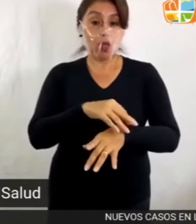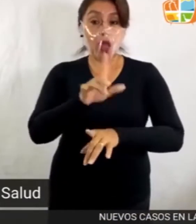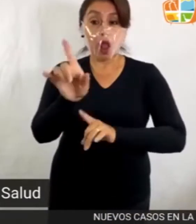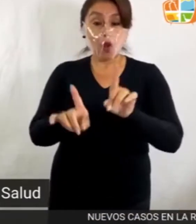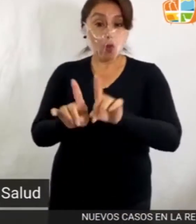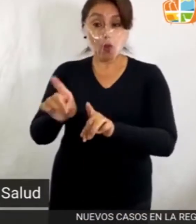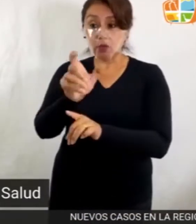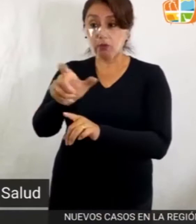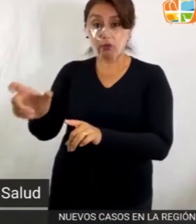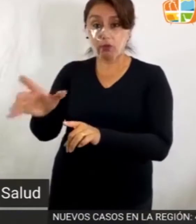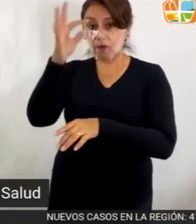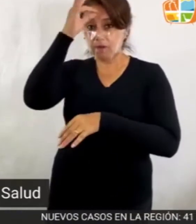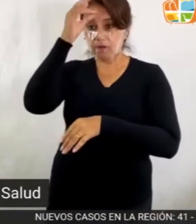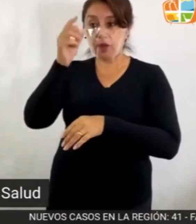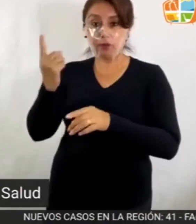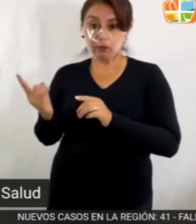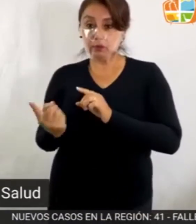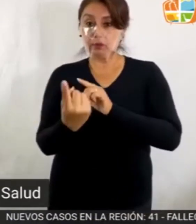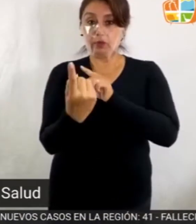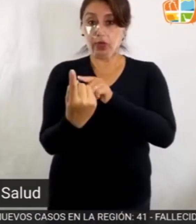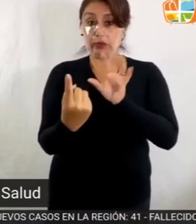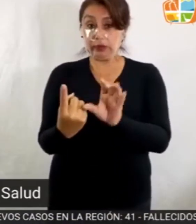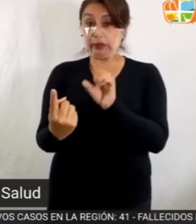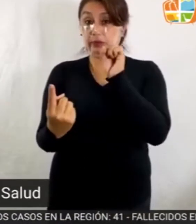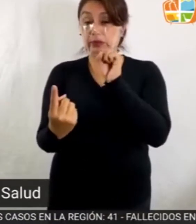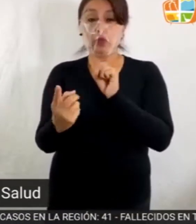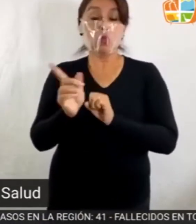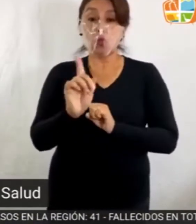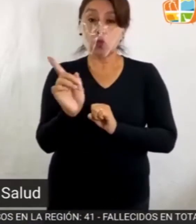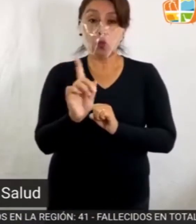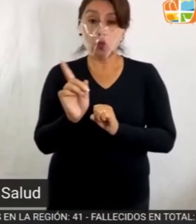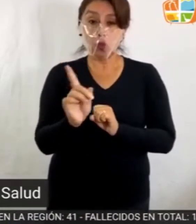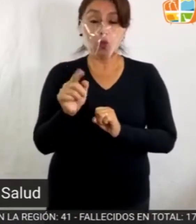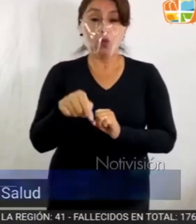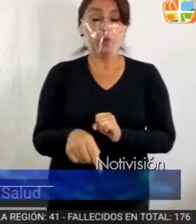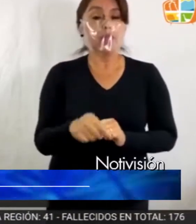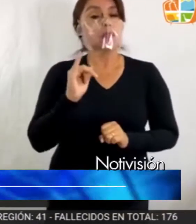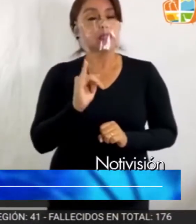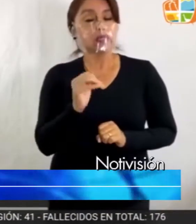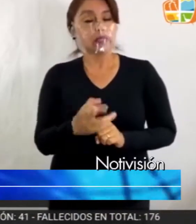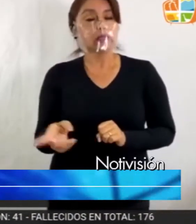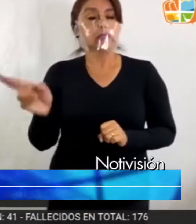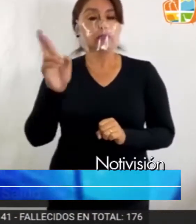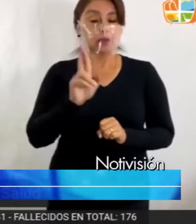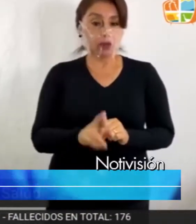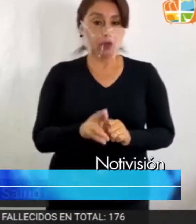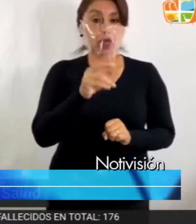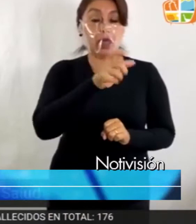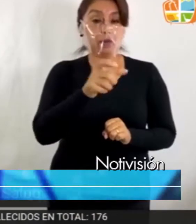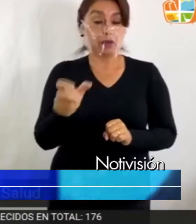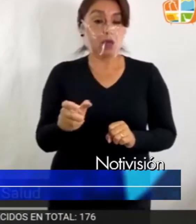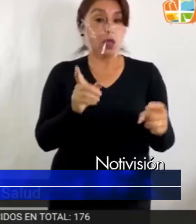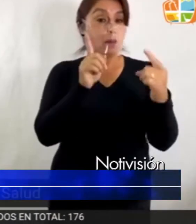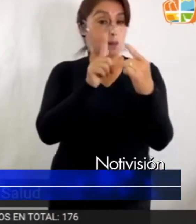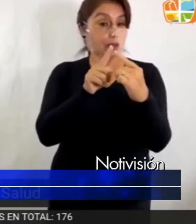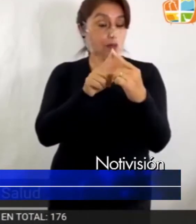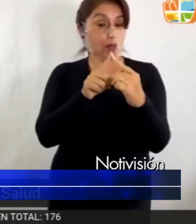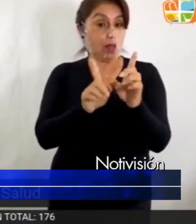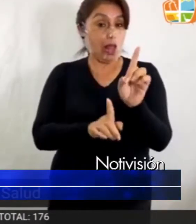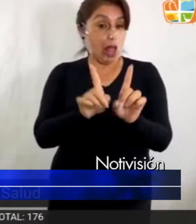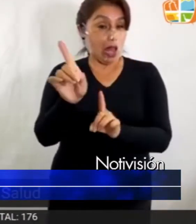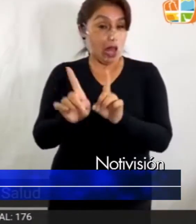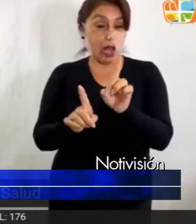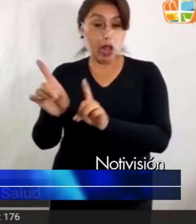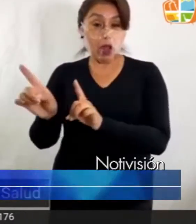algún paciente COVID positivo, pero sí queremos recalcar que las personas que participaron en algún